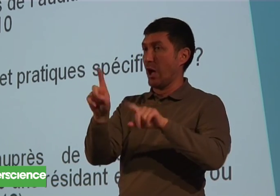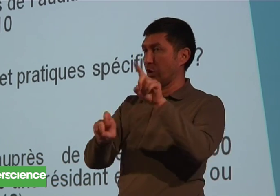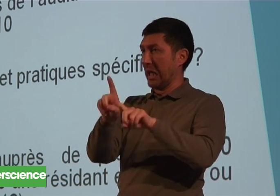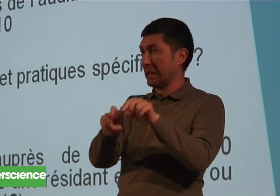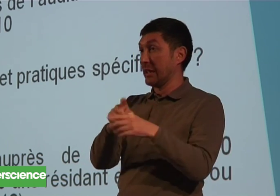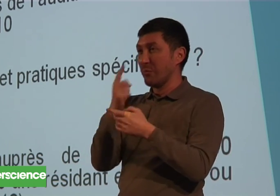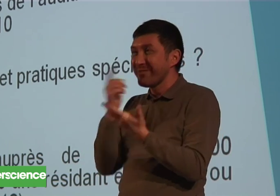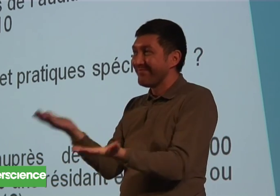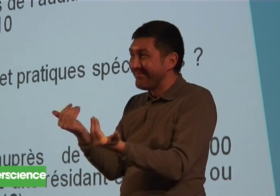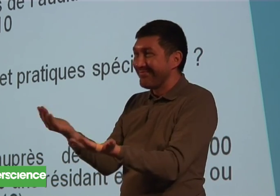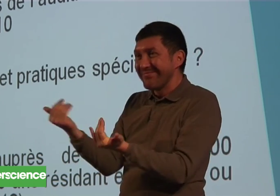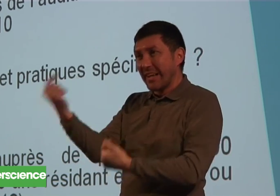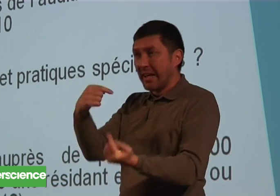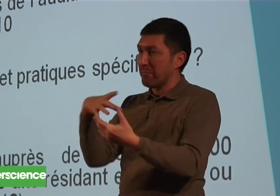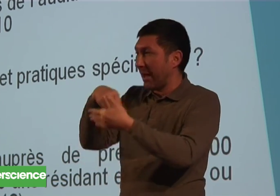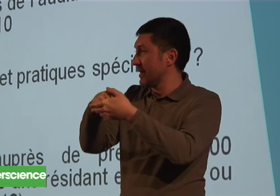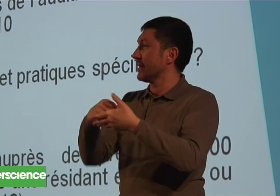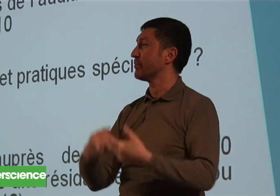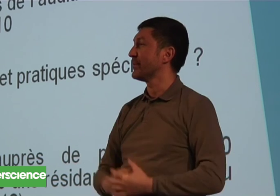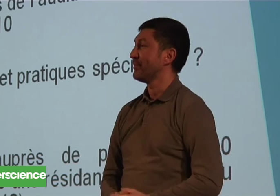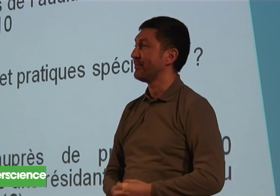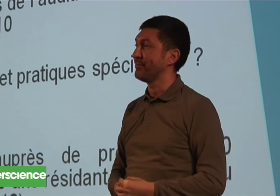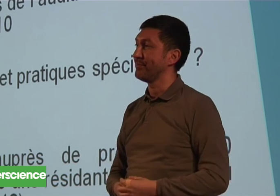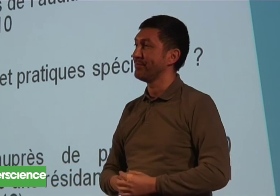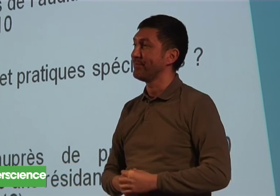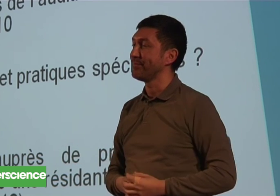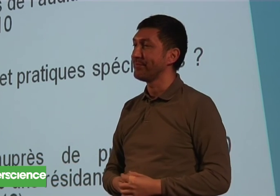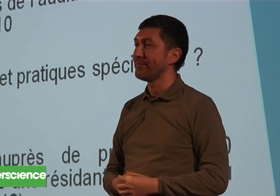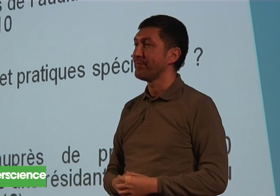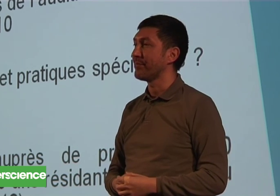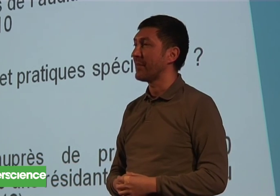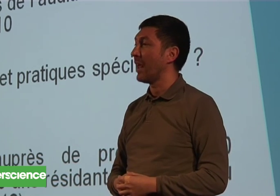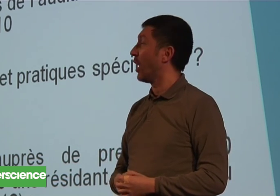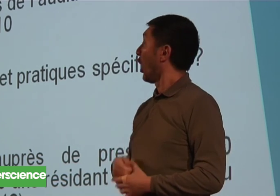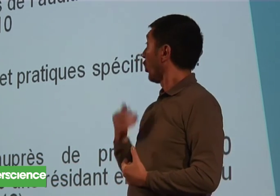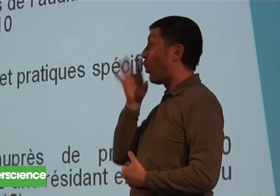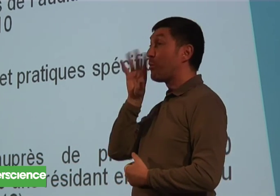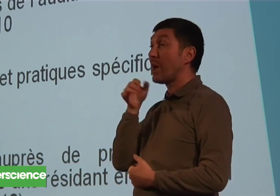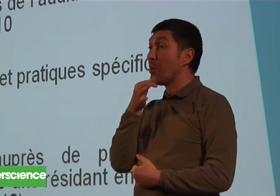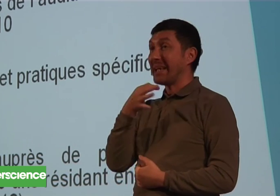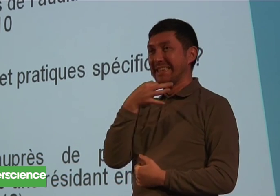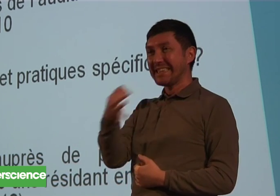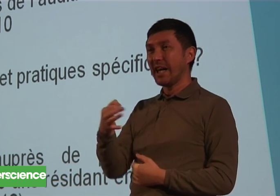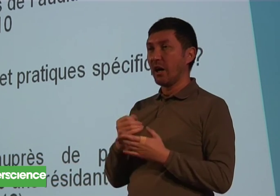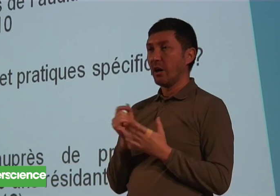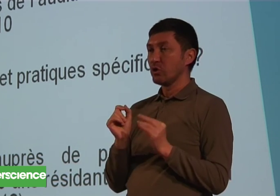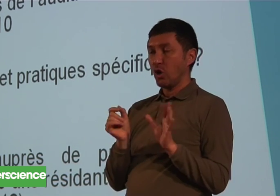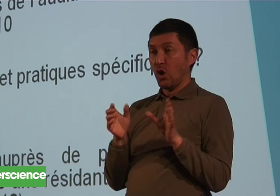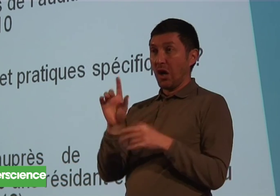donc, les personnes concernées à y répondre. Alors l'échantillon n'est pas représentatif, en même temps il est vraiment très difficile,